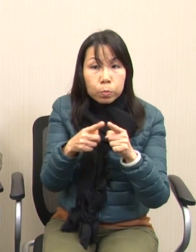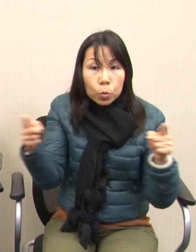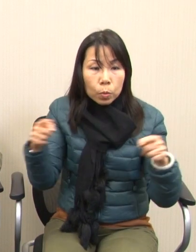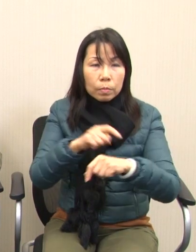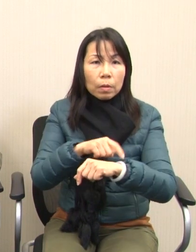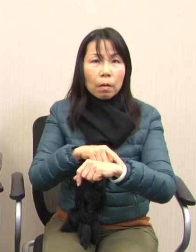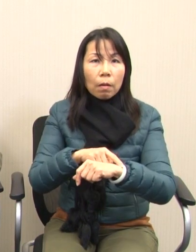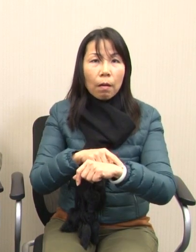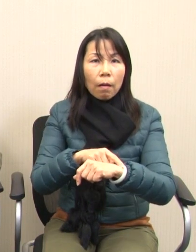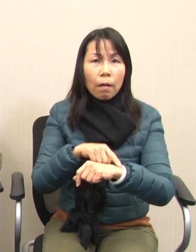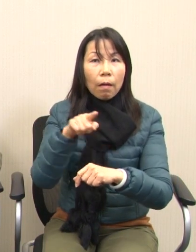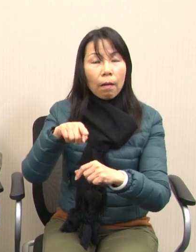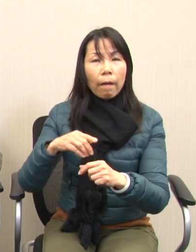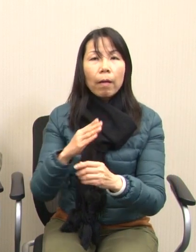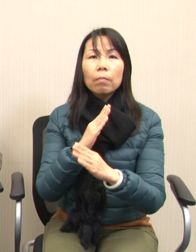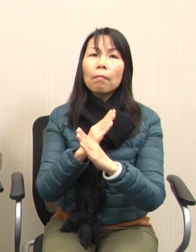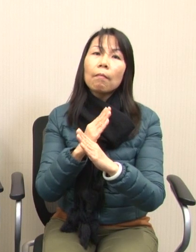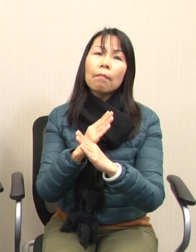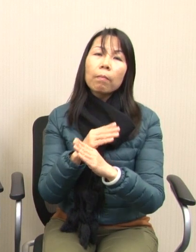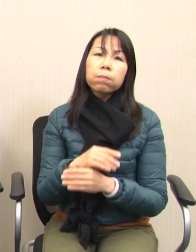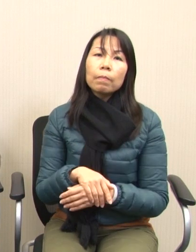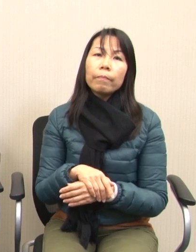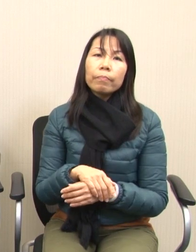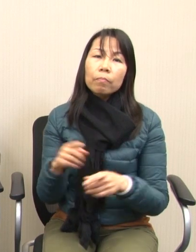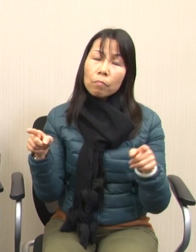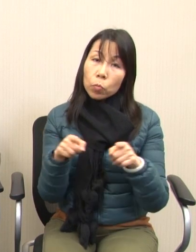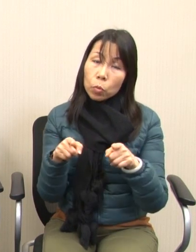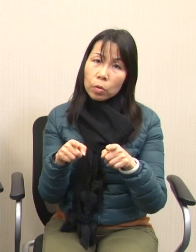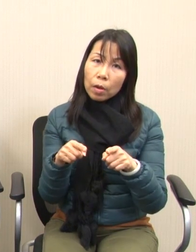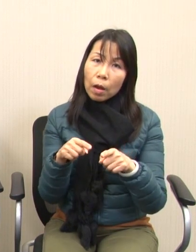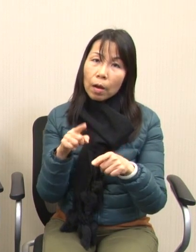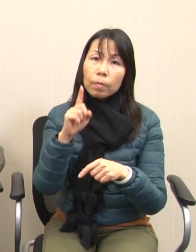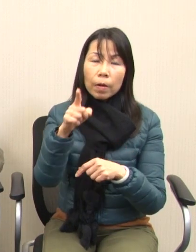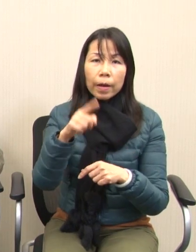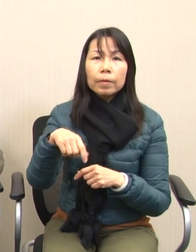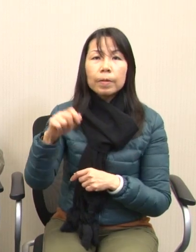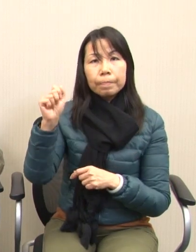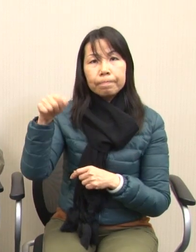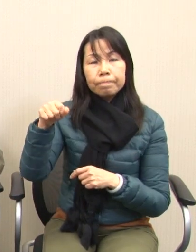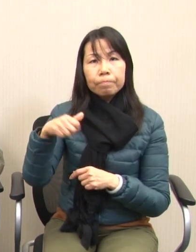you must be wrong。短期你一定啱噶啦，哥，